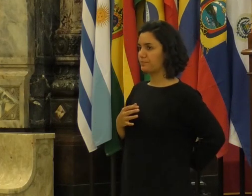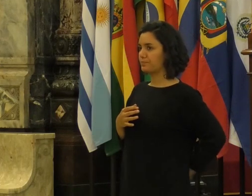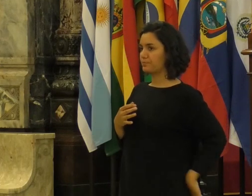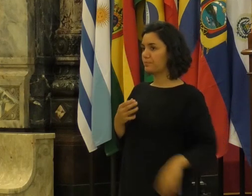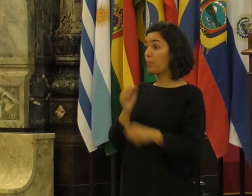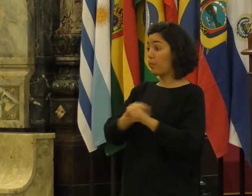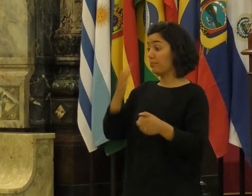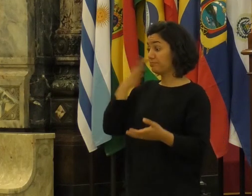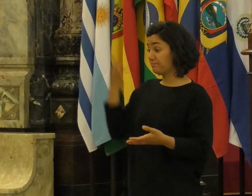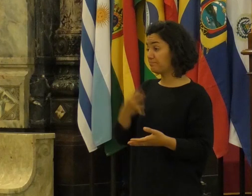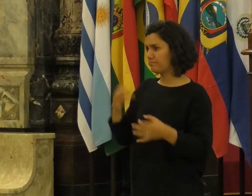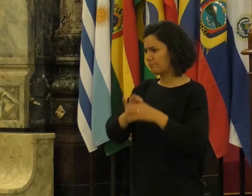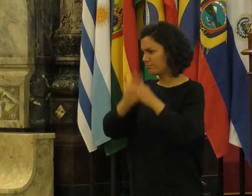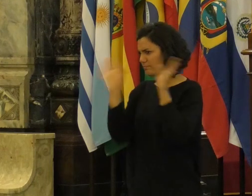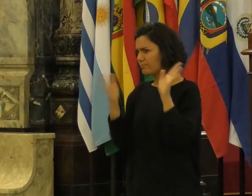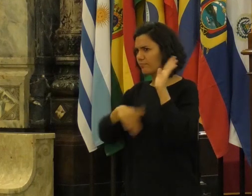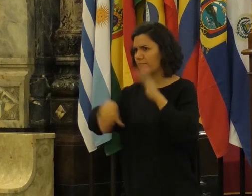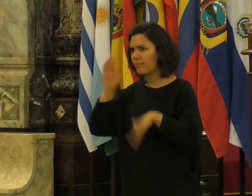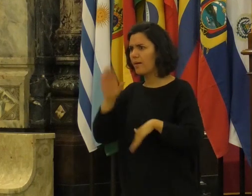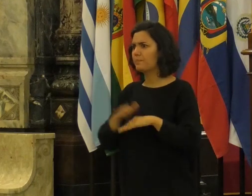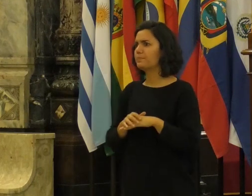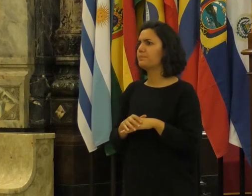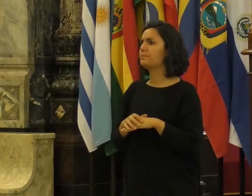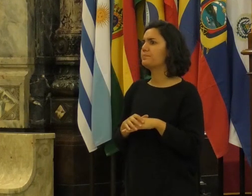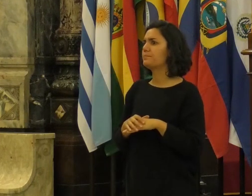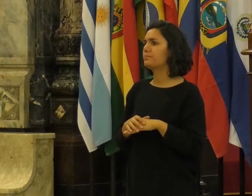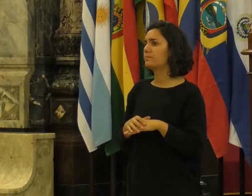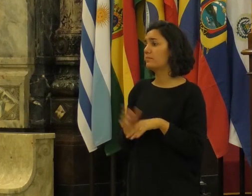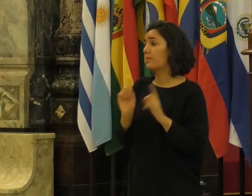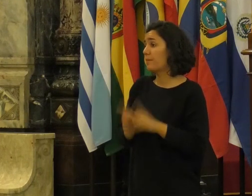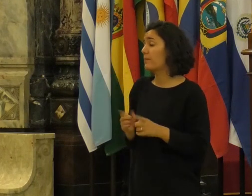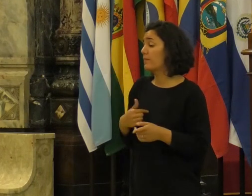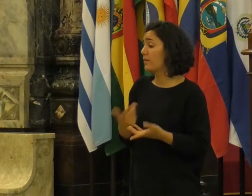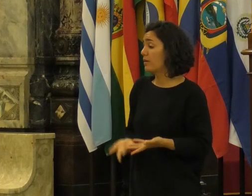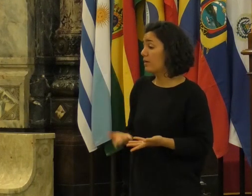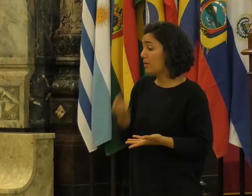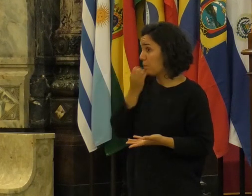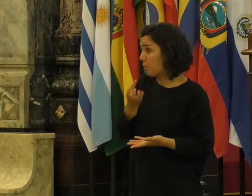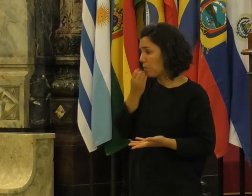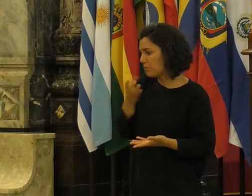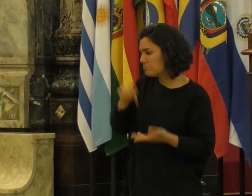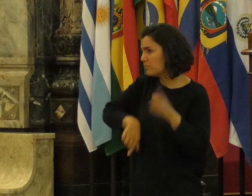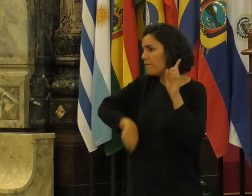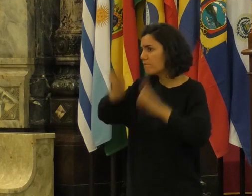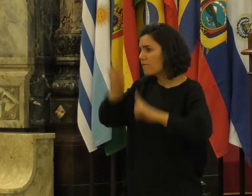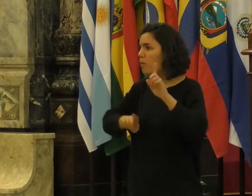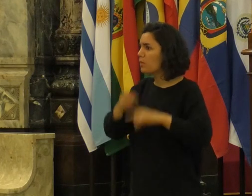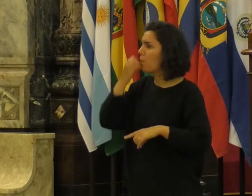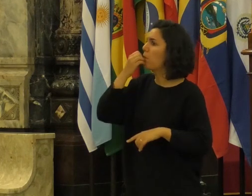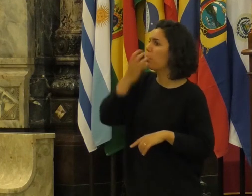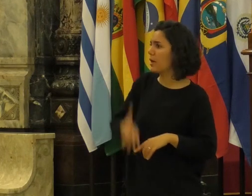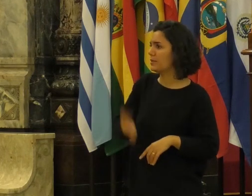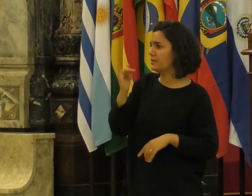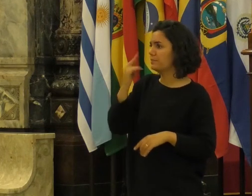interpretación, hacerla más clara, hacerla más rica. Y va muy bien, creo que en particular esta facultad, como